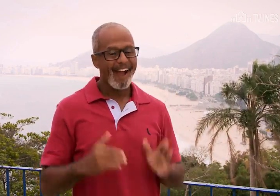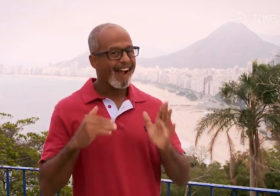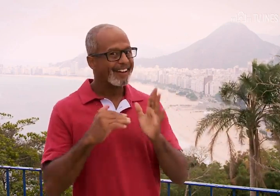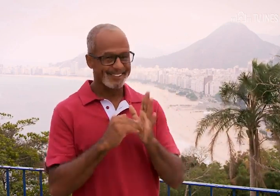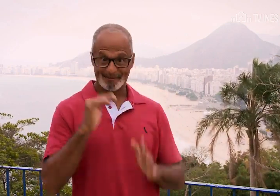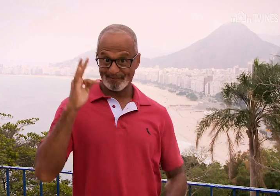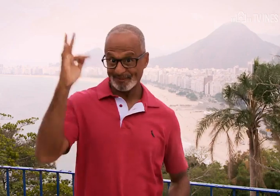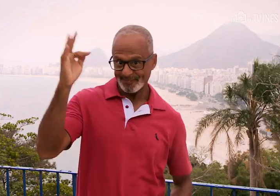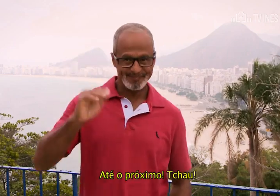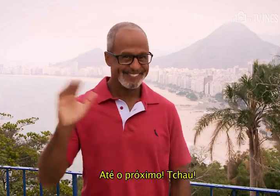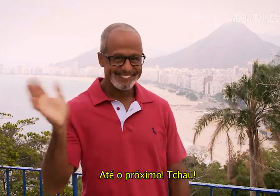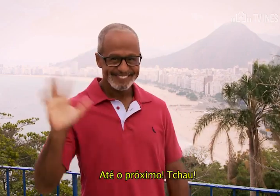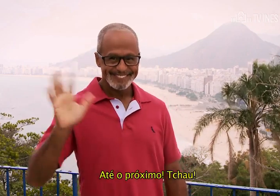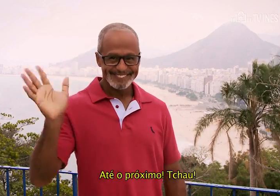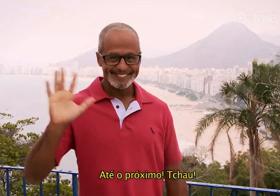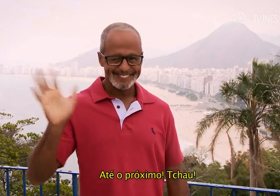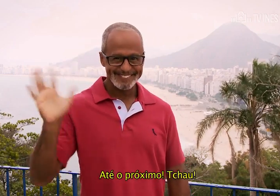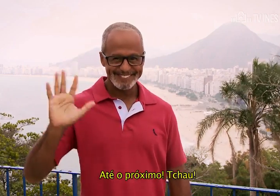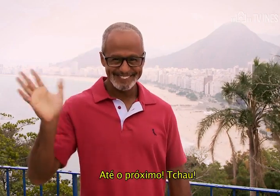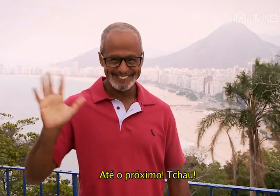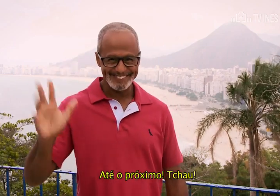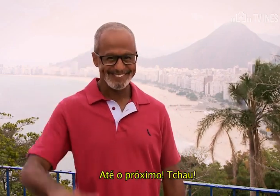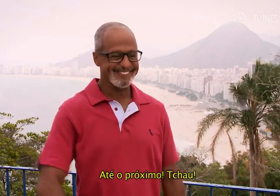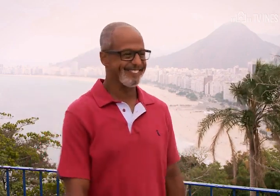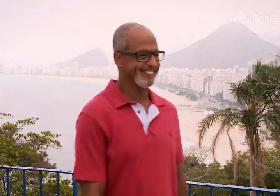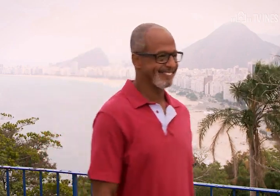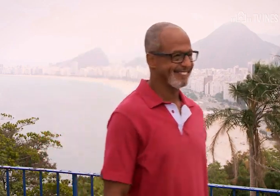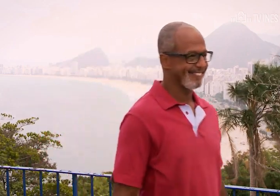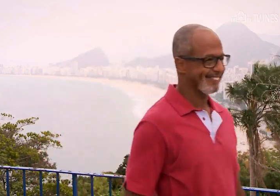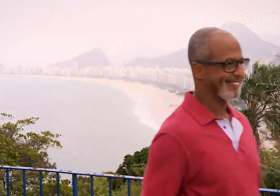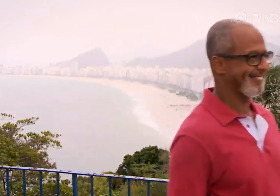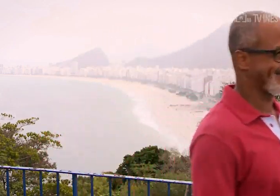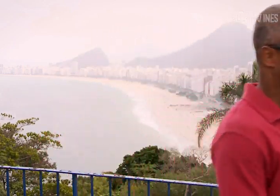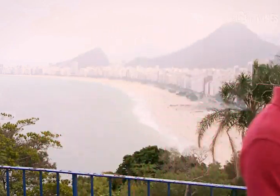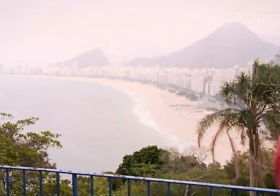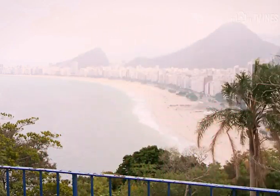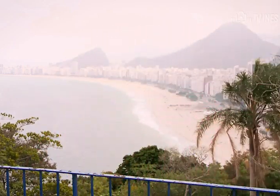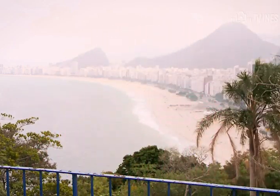Até o próximo. Tchau!